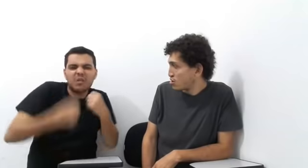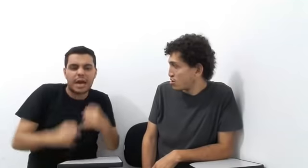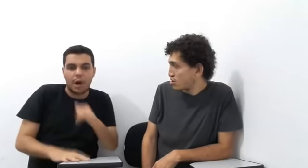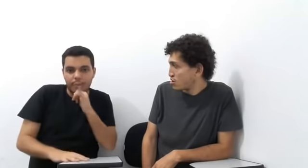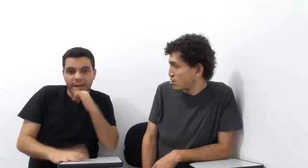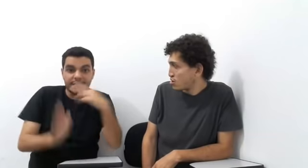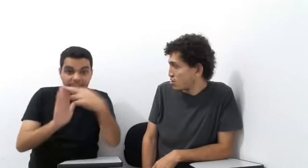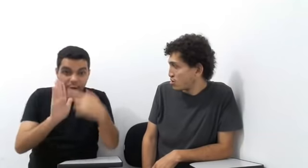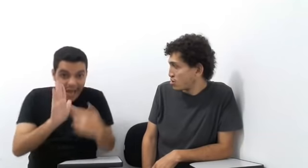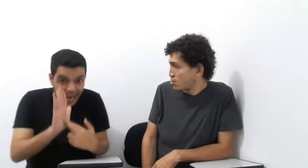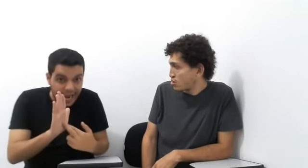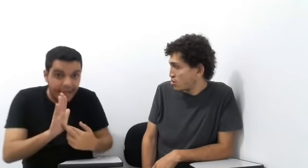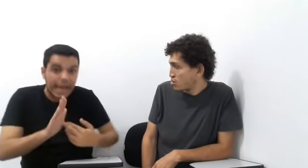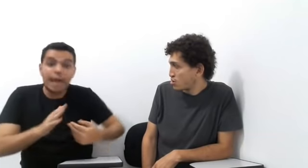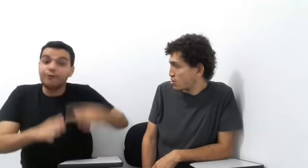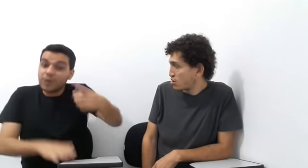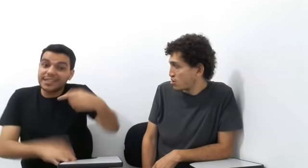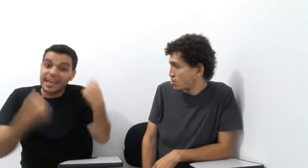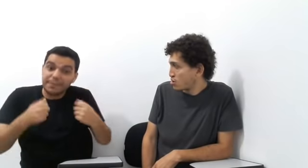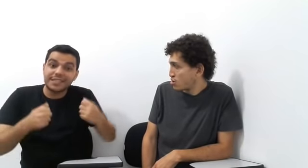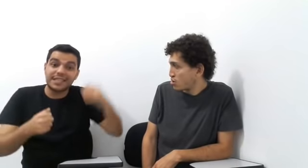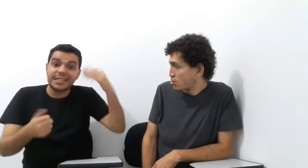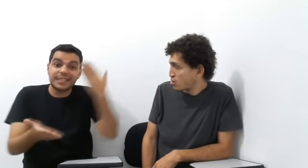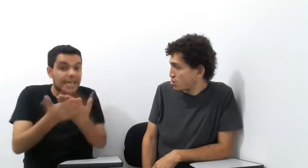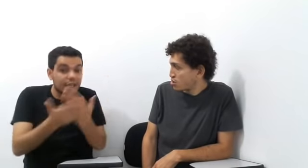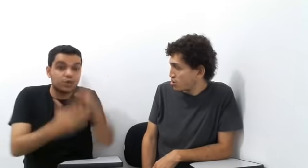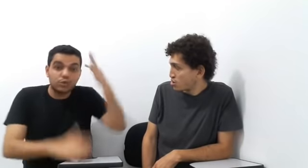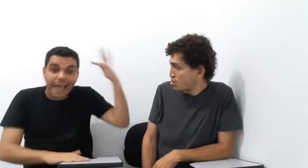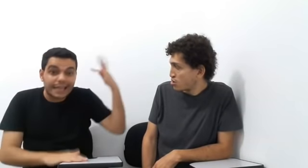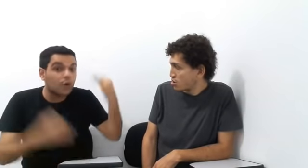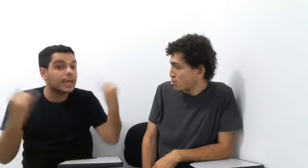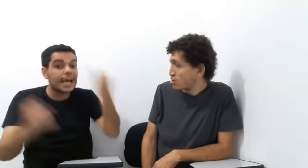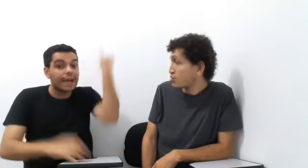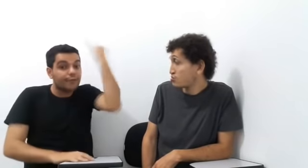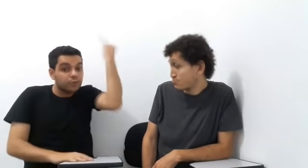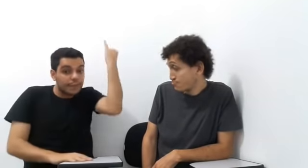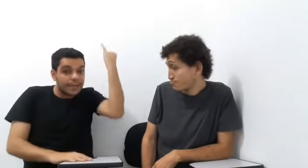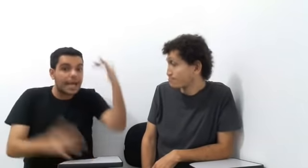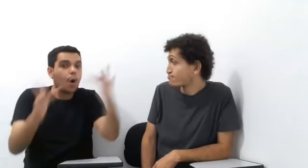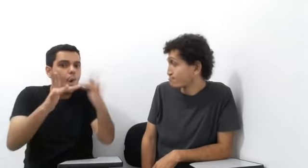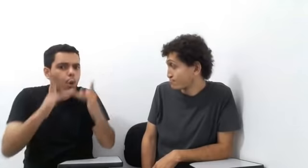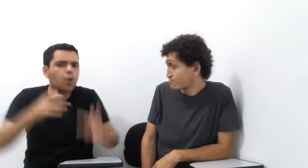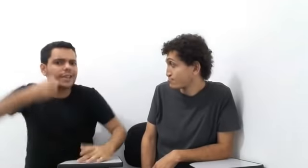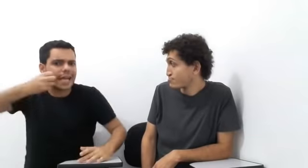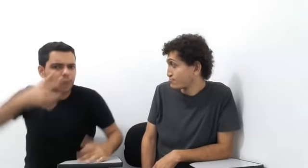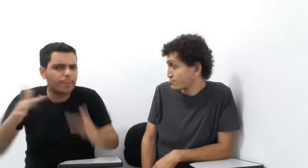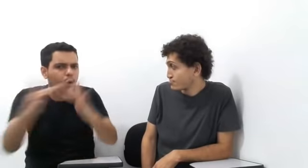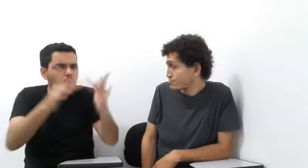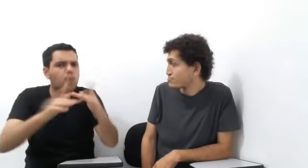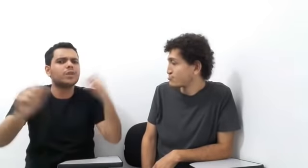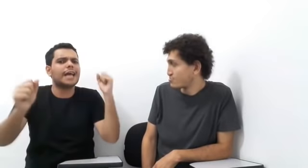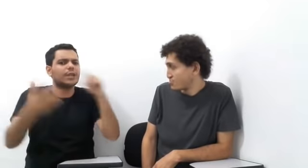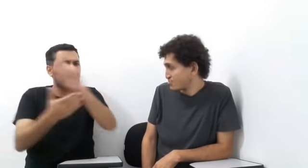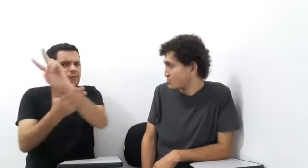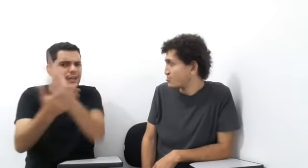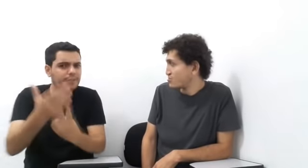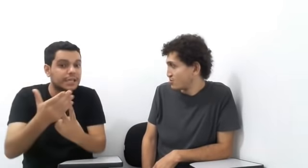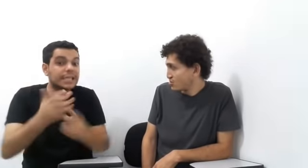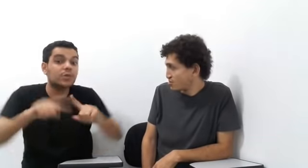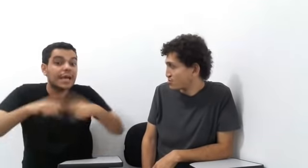carro. Por exemplo, você precisa estudar a teoria, é fundamental. O contato é bom, o contato te faz bilíngue,